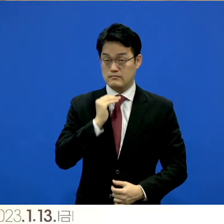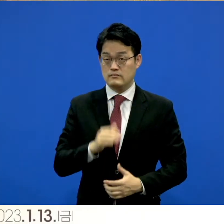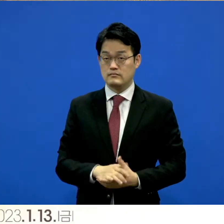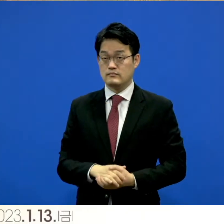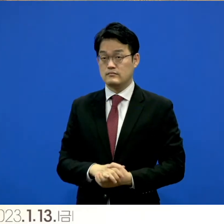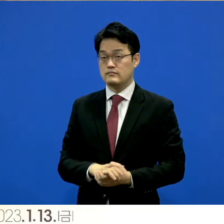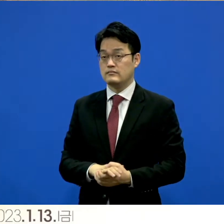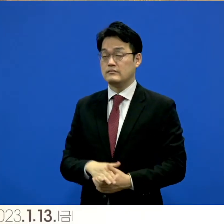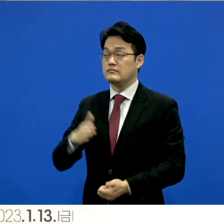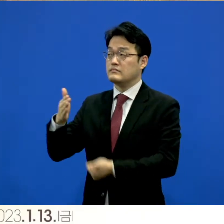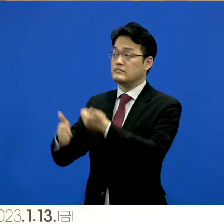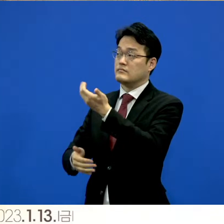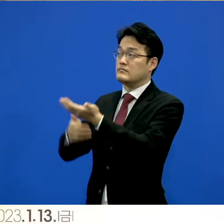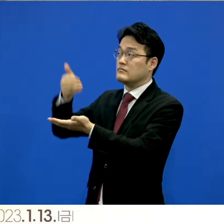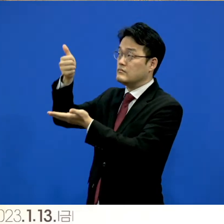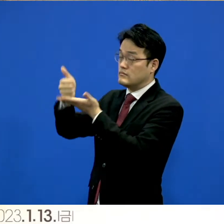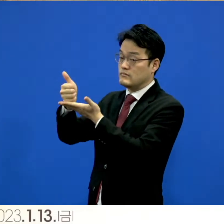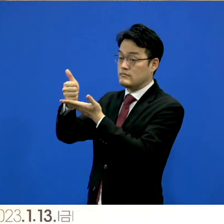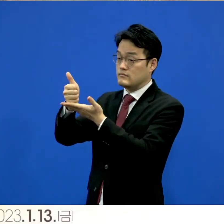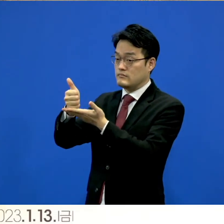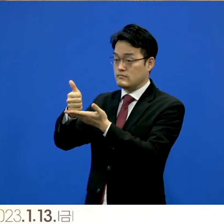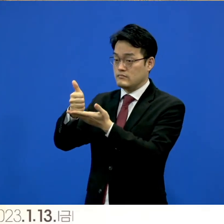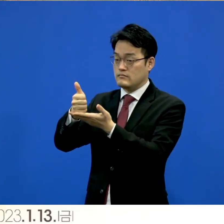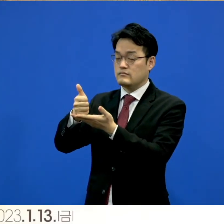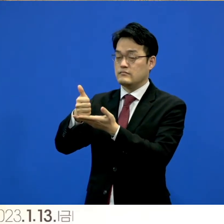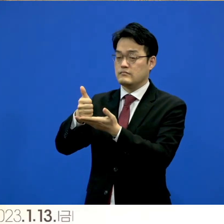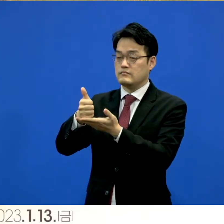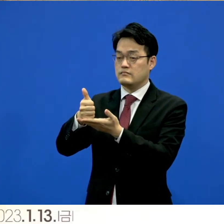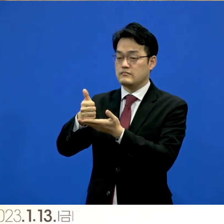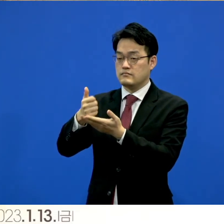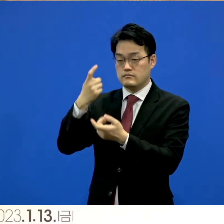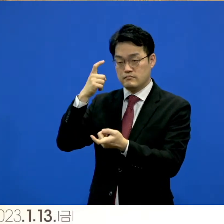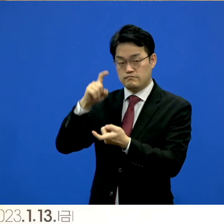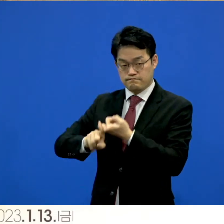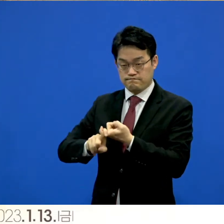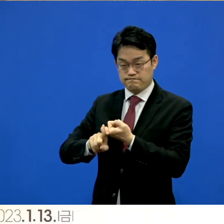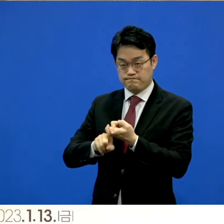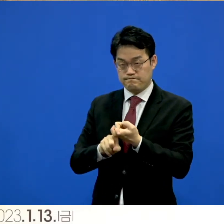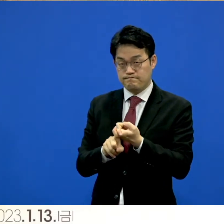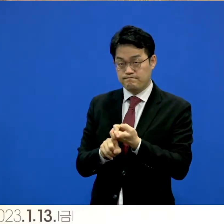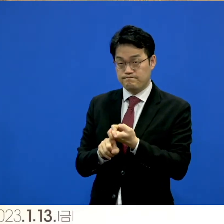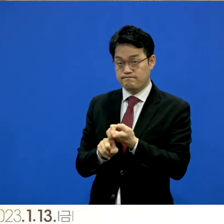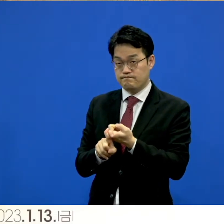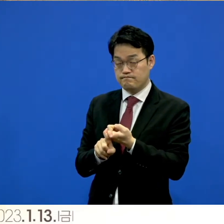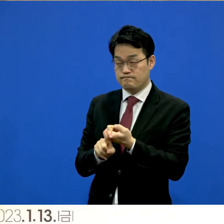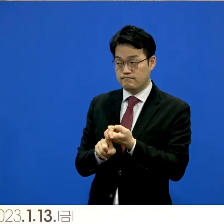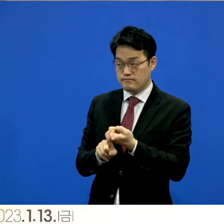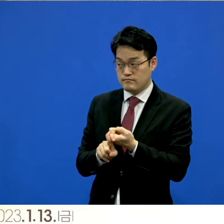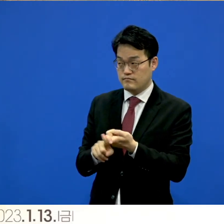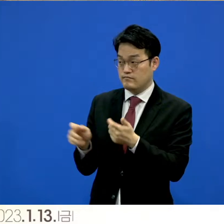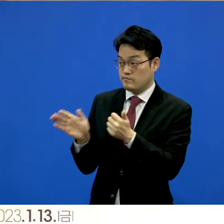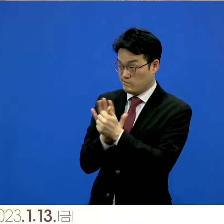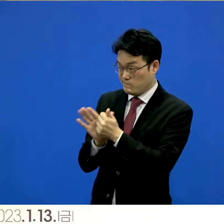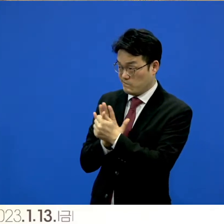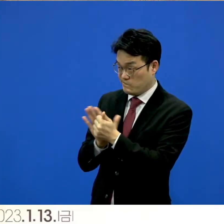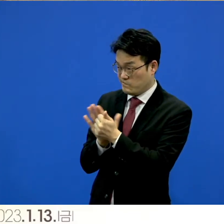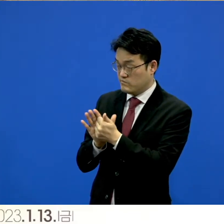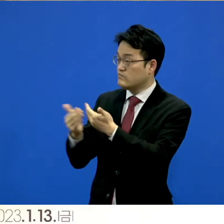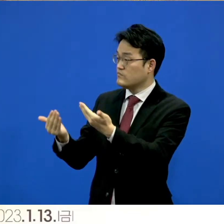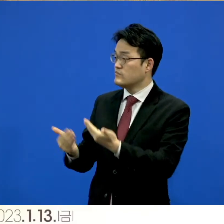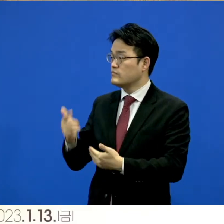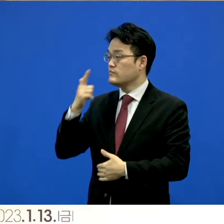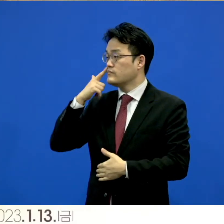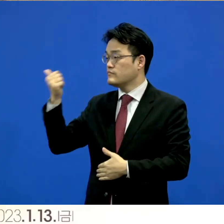조금만 기울여도 환대해 주시는 아버지. 오늘도 하나님은 우리를 향해 두 팔